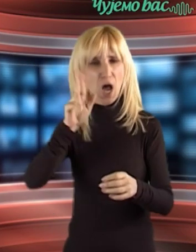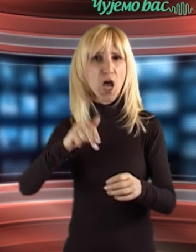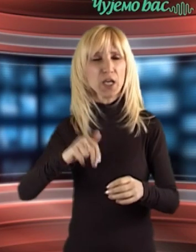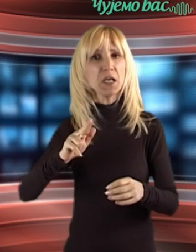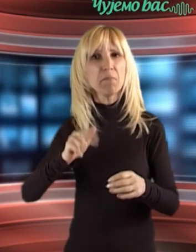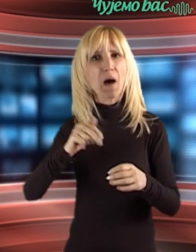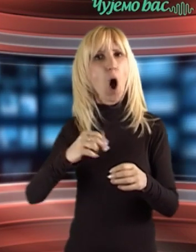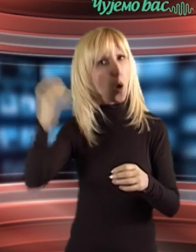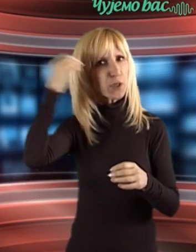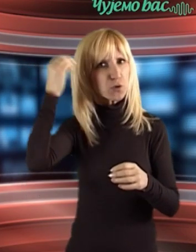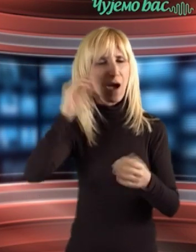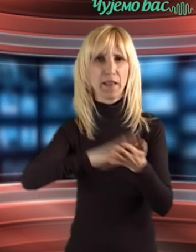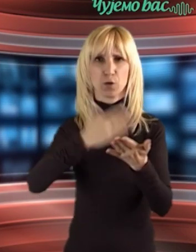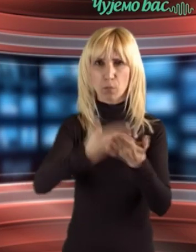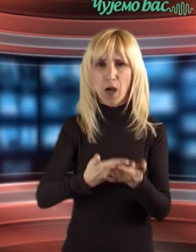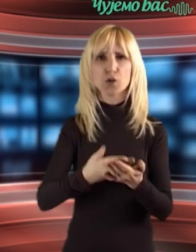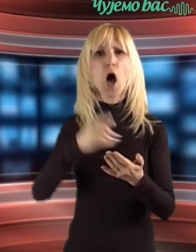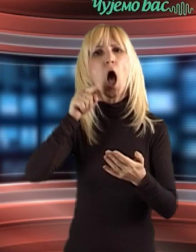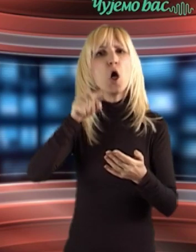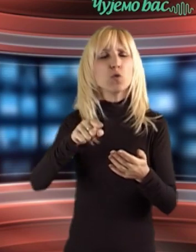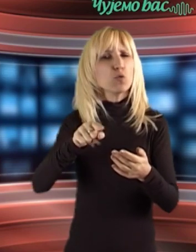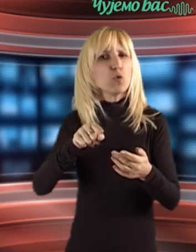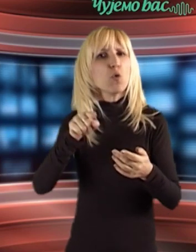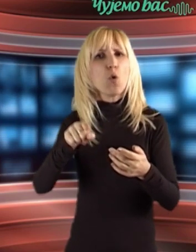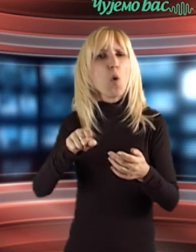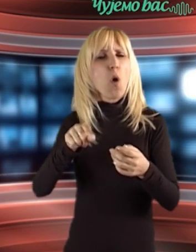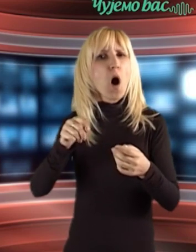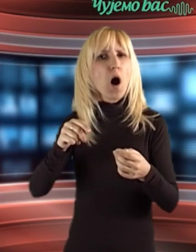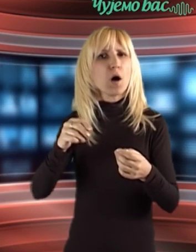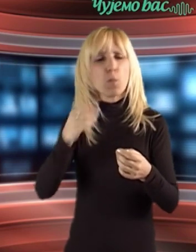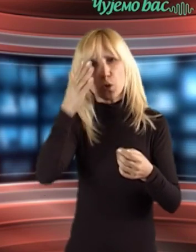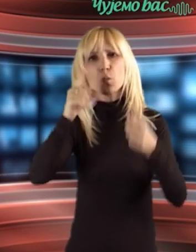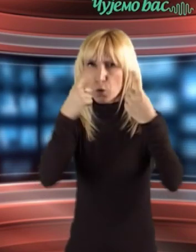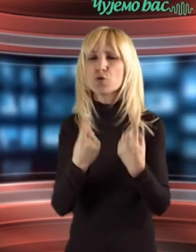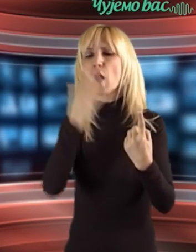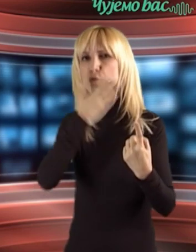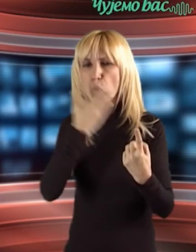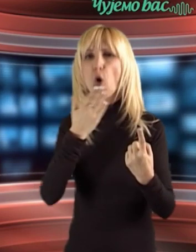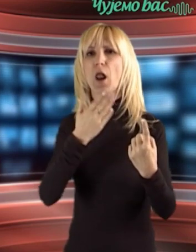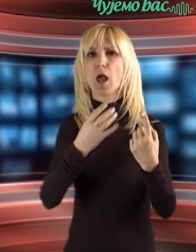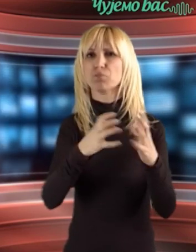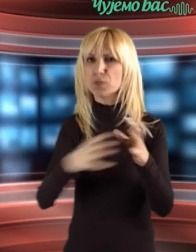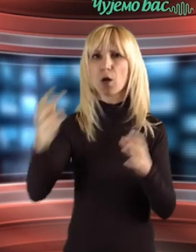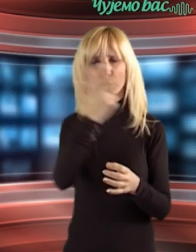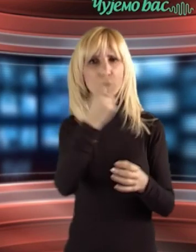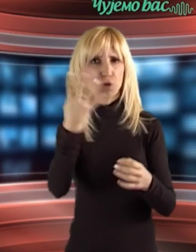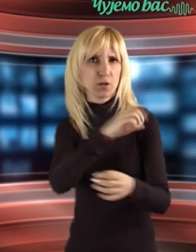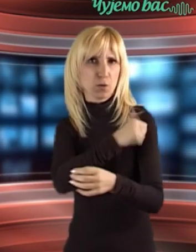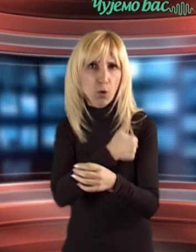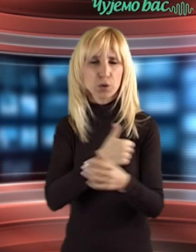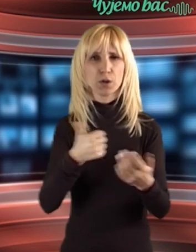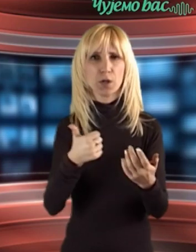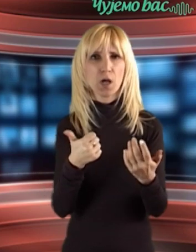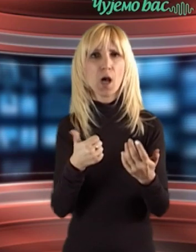U razvijenim evropskim zemljama gde postoji to formalno obrazovanje, postoje škole koje traju 3 ili 4 godine, gde